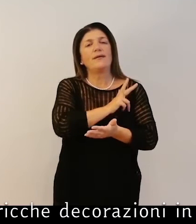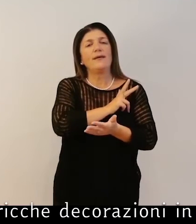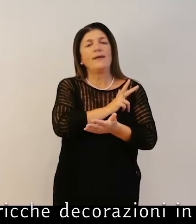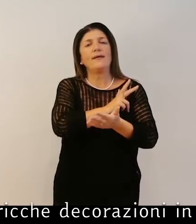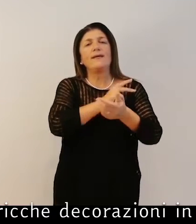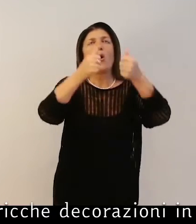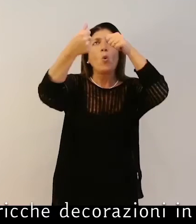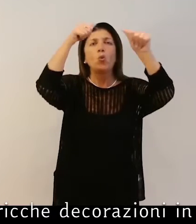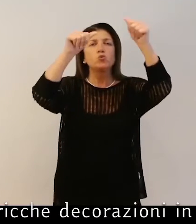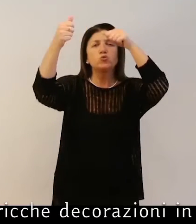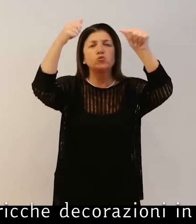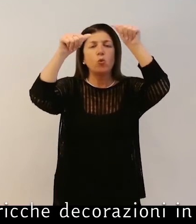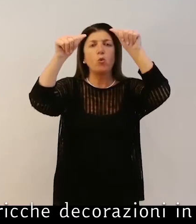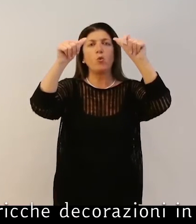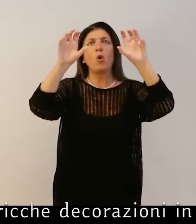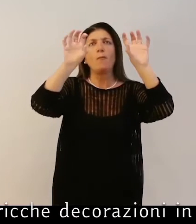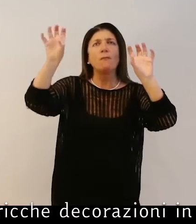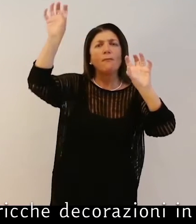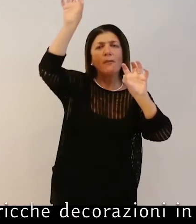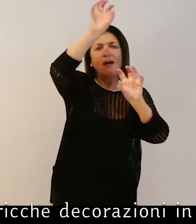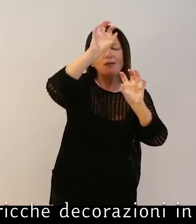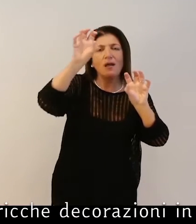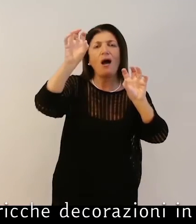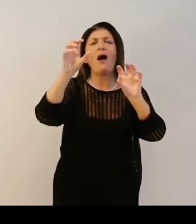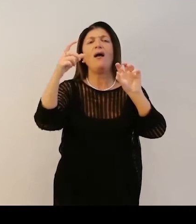e medaglioni con putti dipinti.